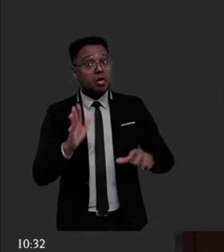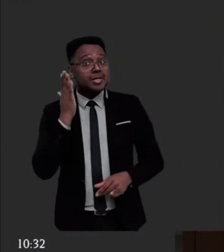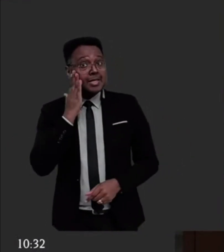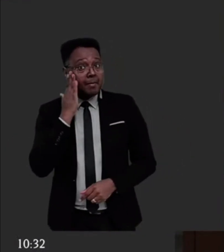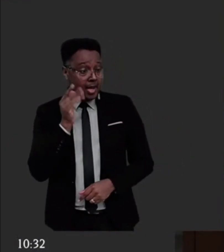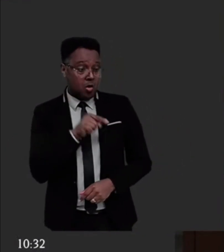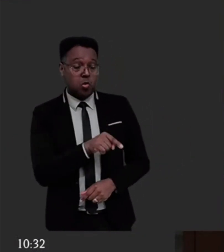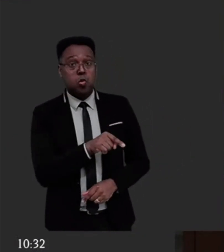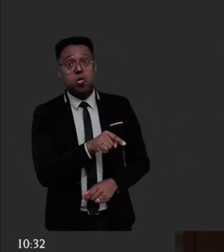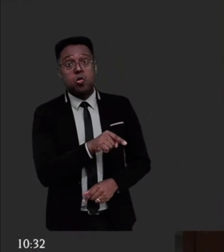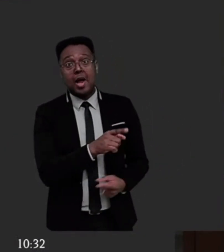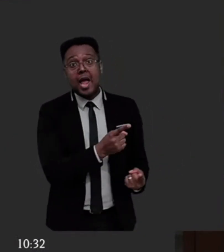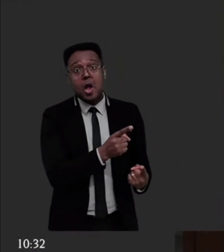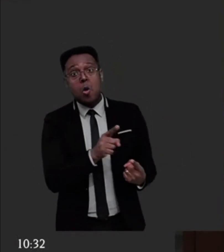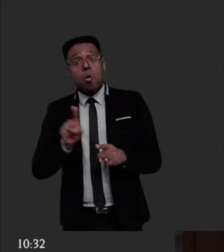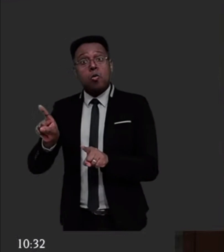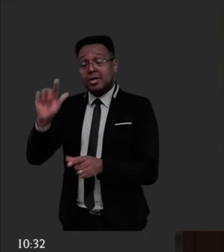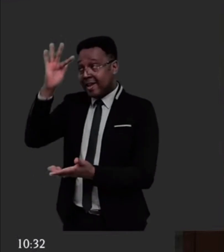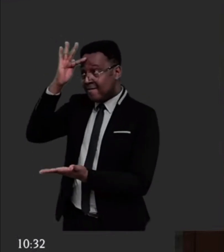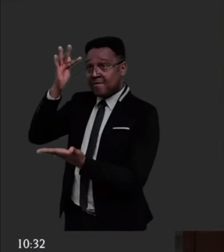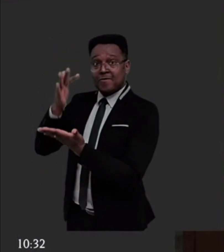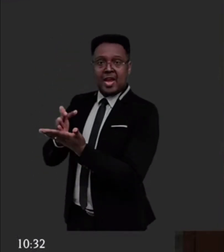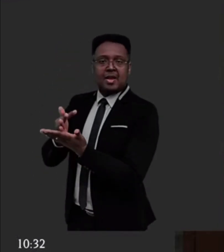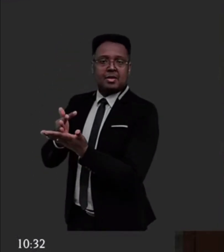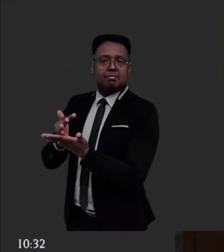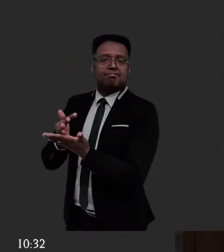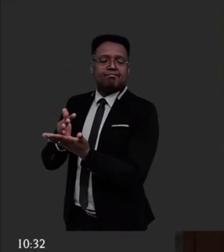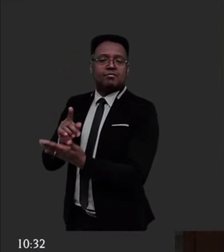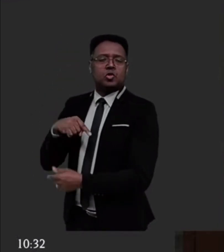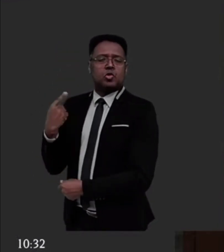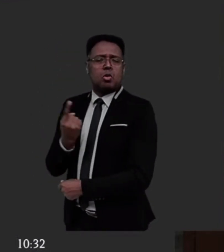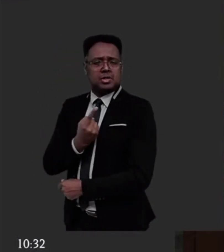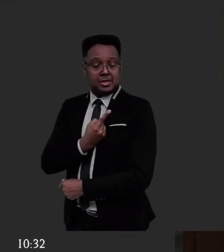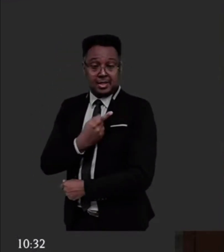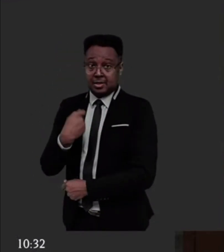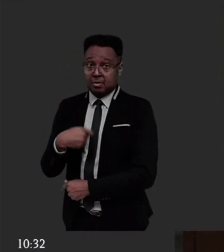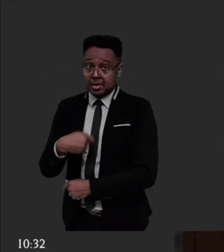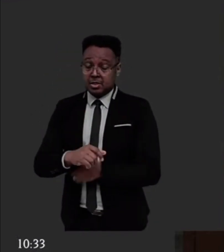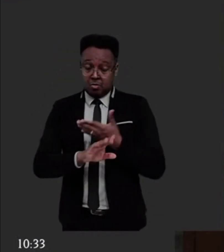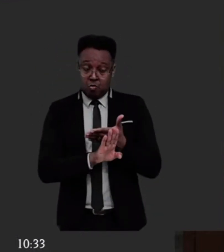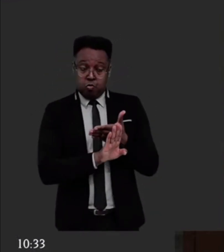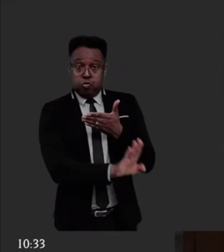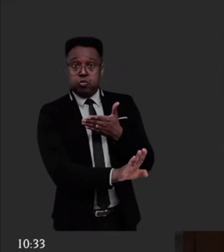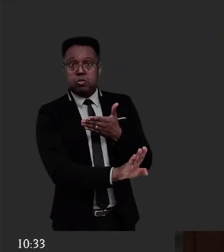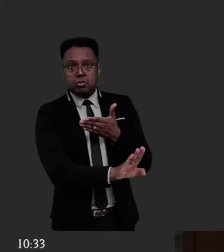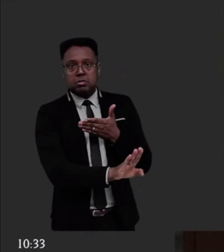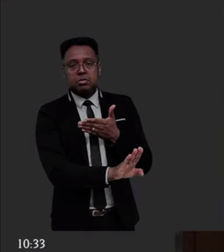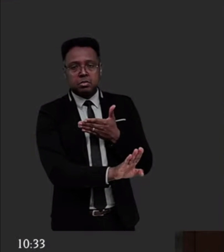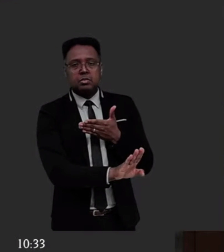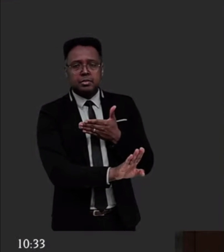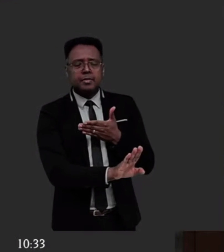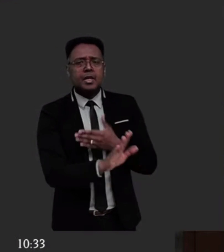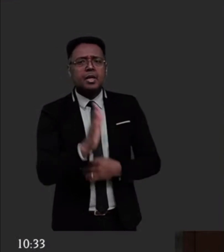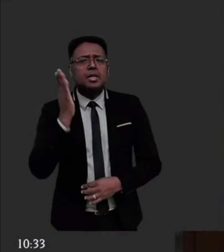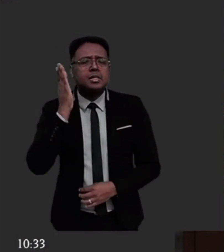de Deus e de nossa fé cristã. Quem possui conhecimento do perigo que há em relação aos dias